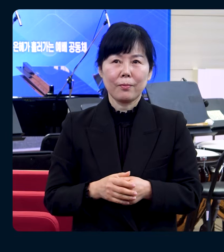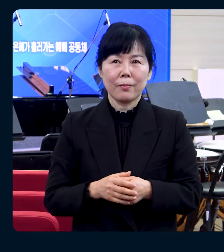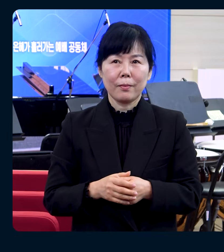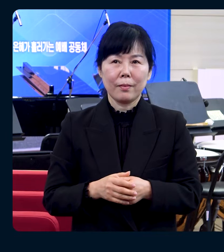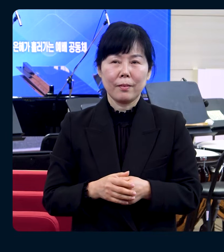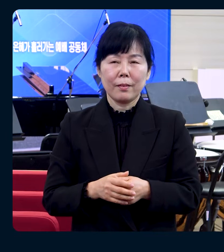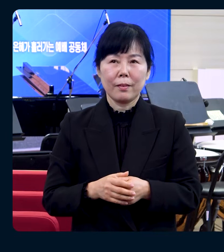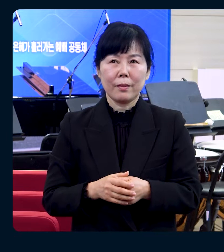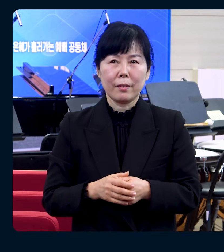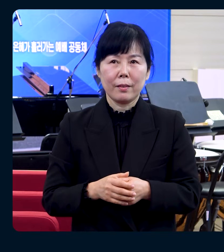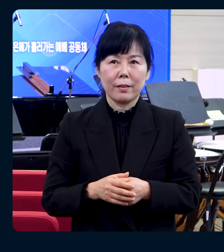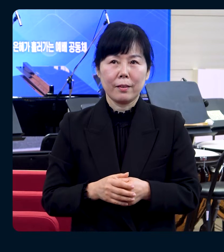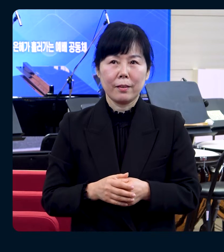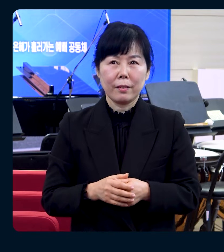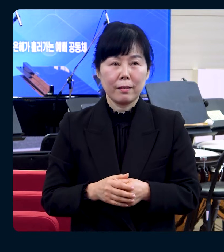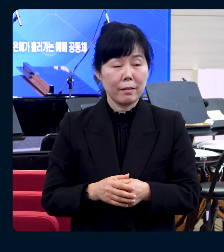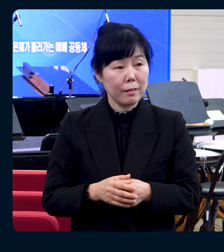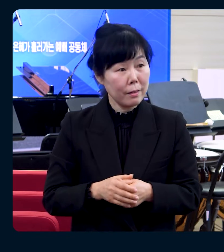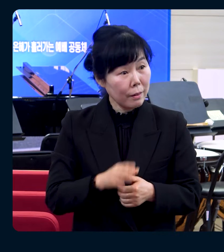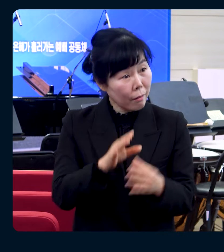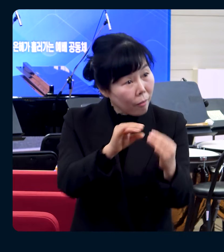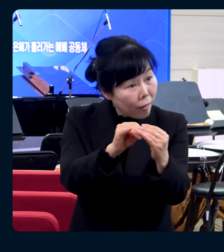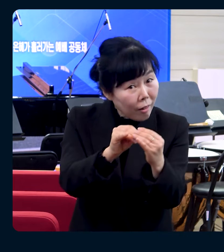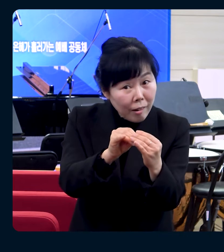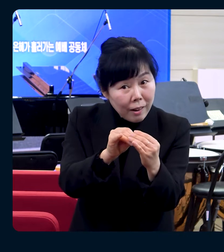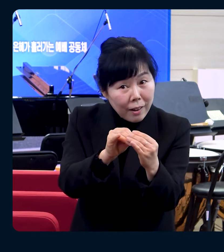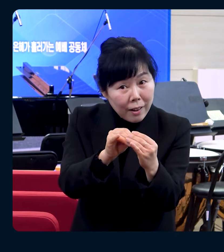거예요. 어떻게 생각하세요, 여러분?